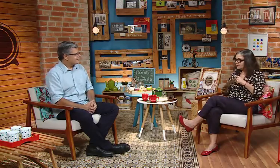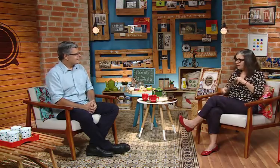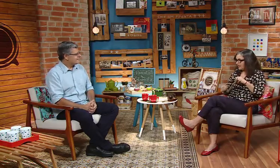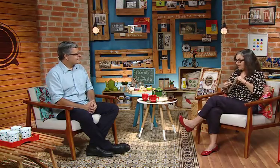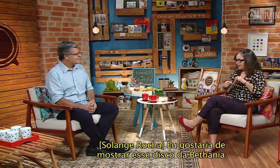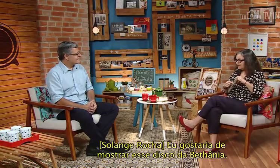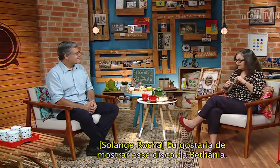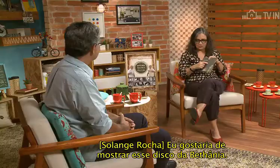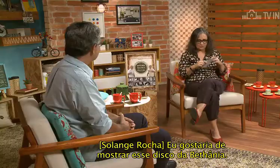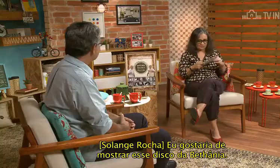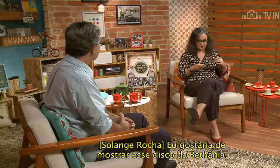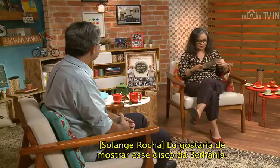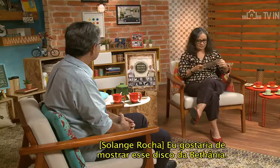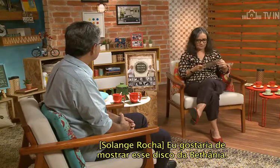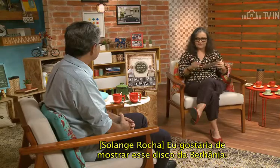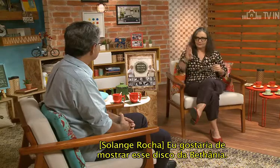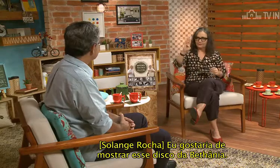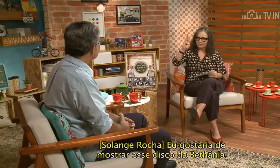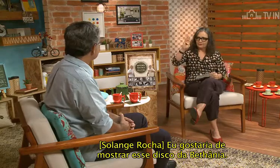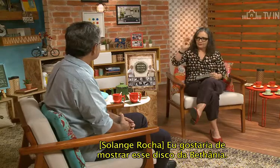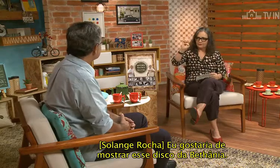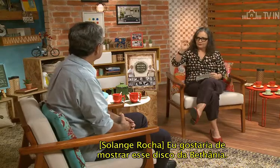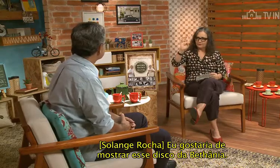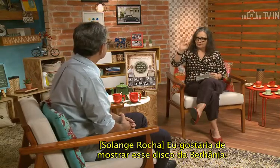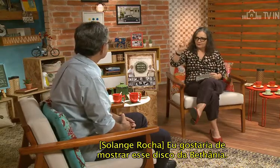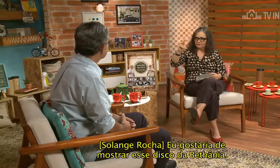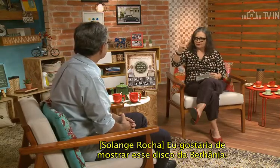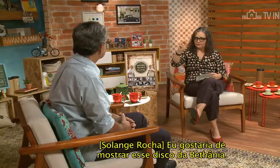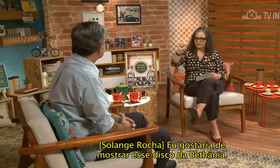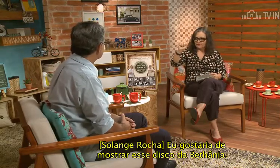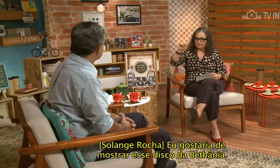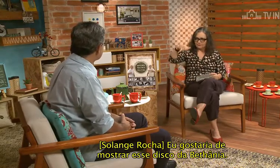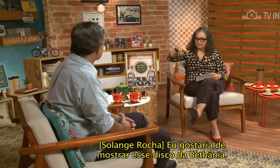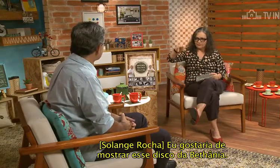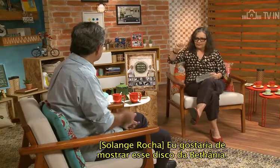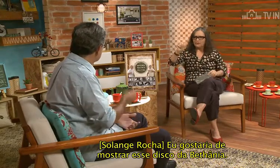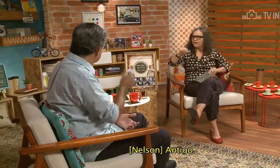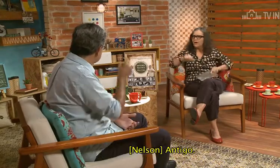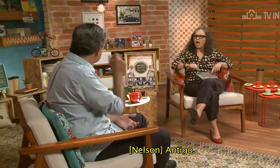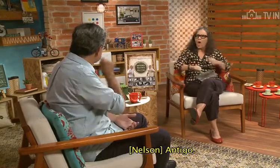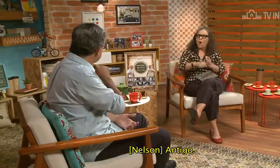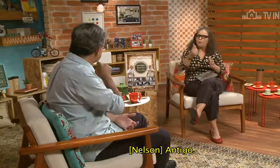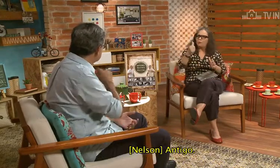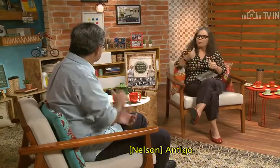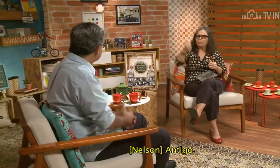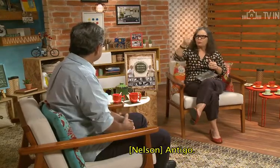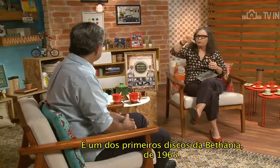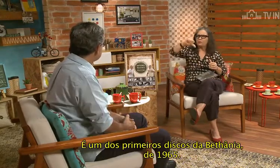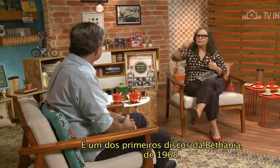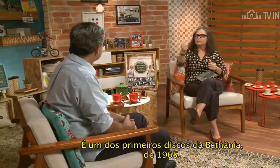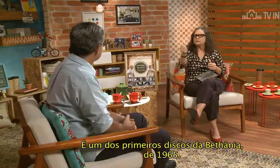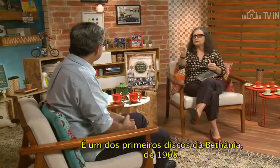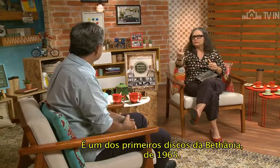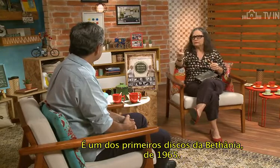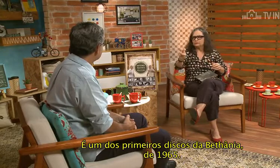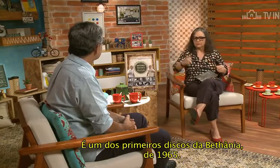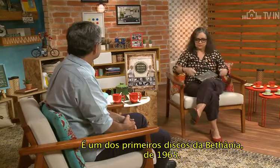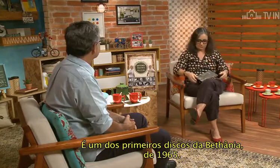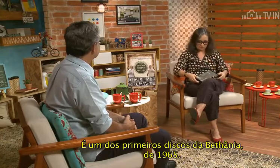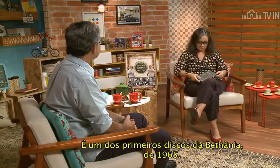Olha, eu gostaria de mostrar esse disco da Bethânia Antigo? É um dos primeiros discos da Bethânia,